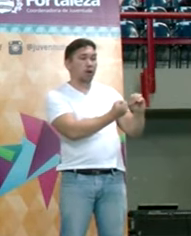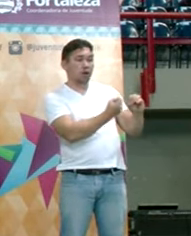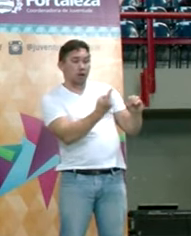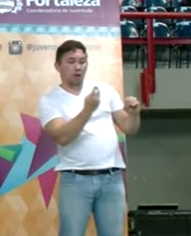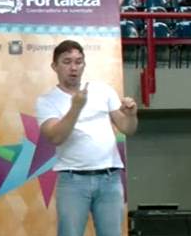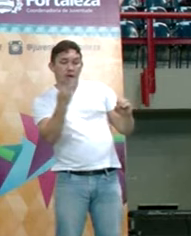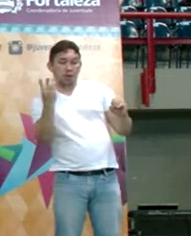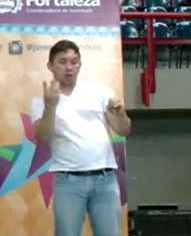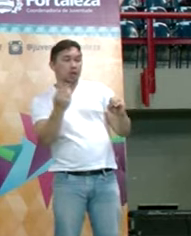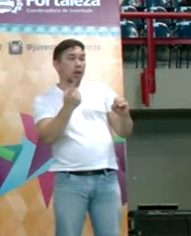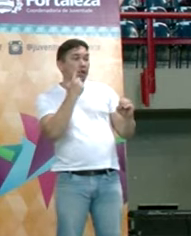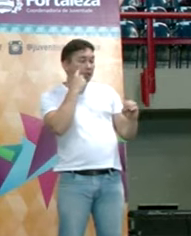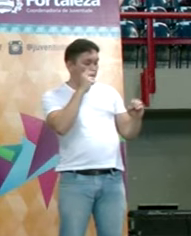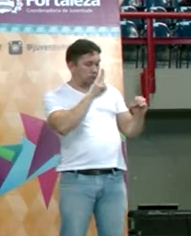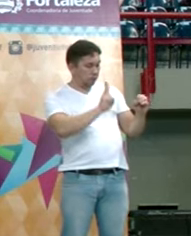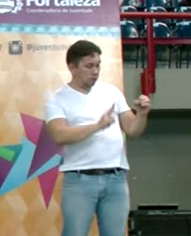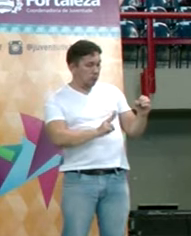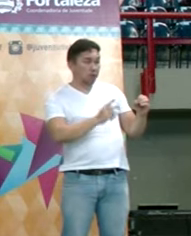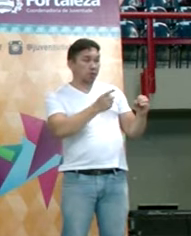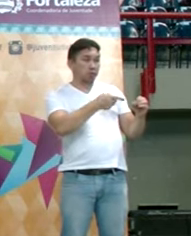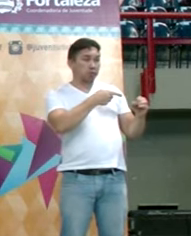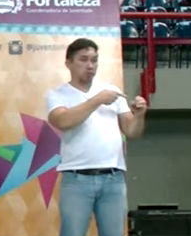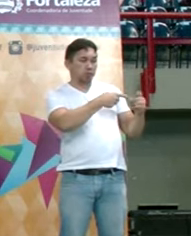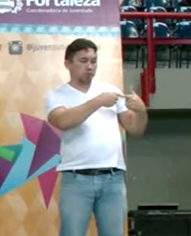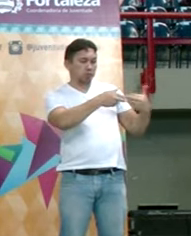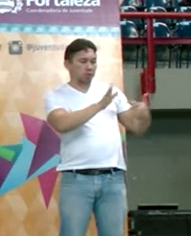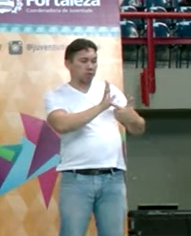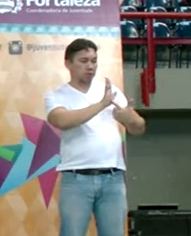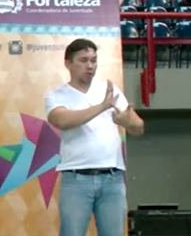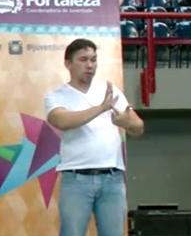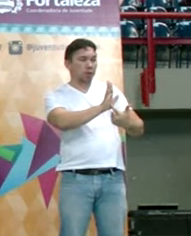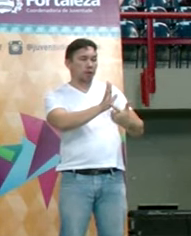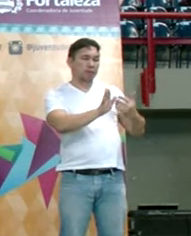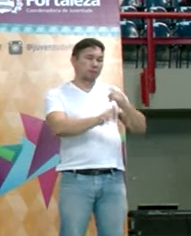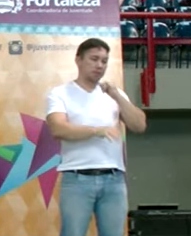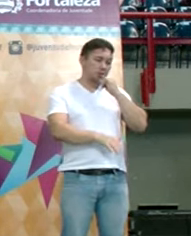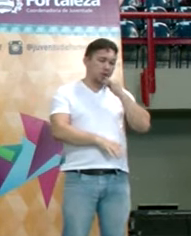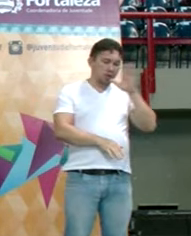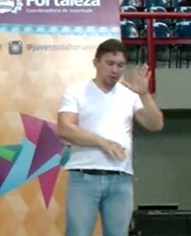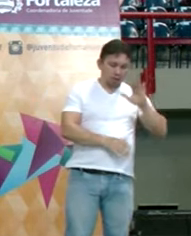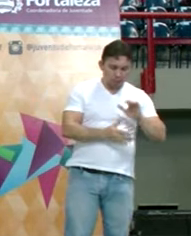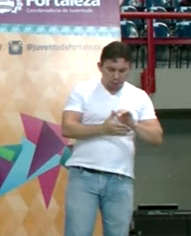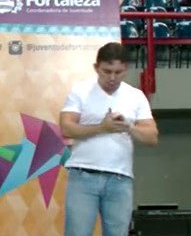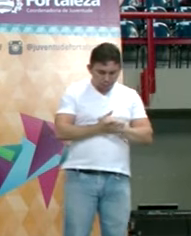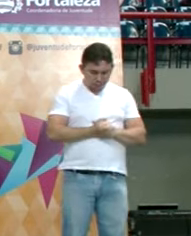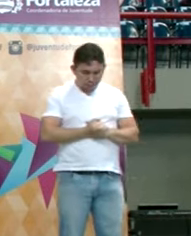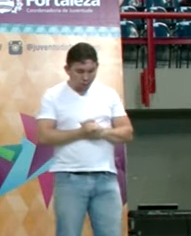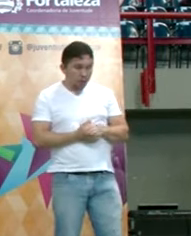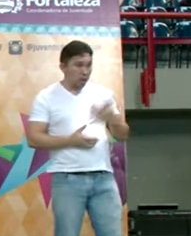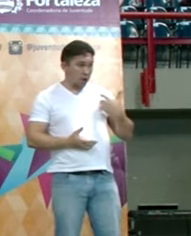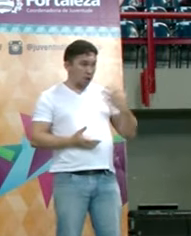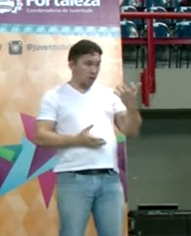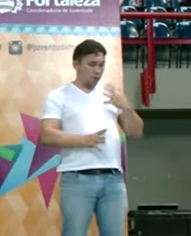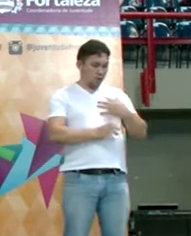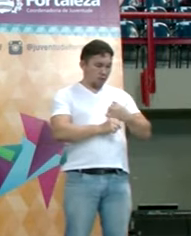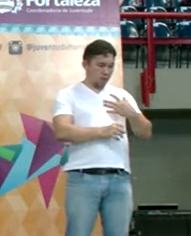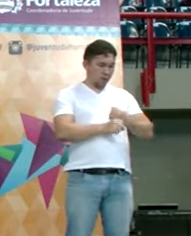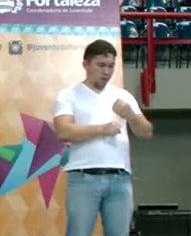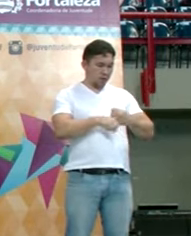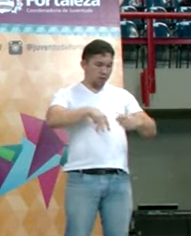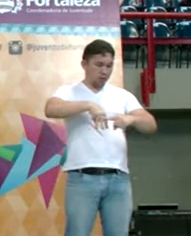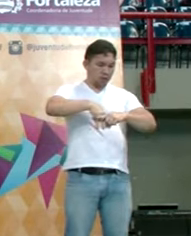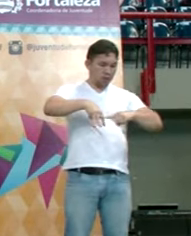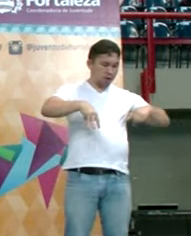quantidade de vezes que um determinado aparece por exemplo se eu disser assim ó eu quero calcular a